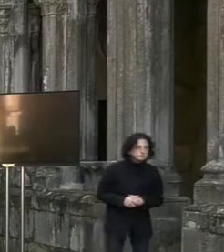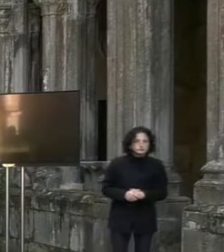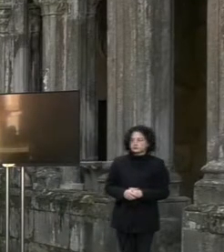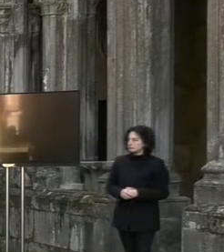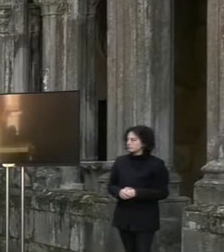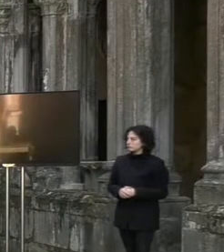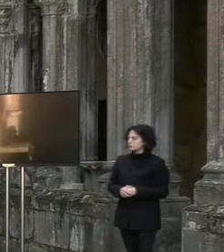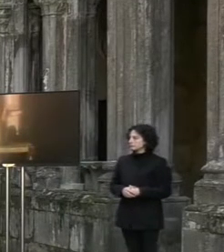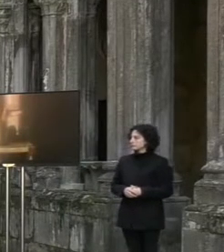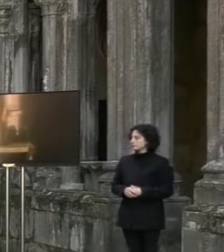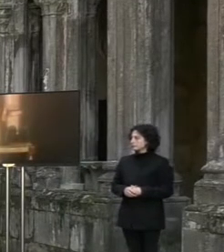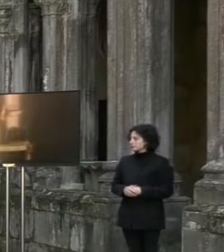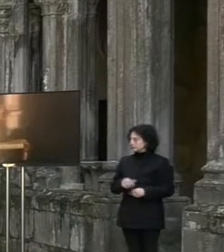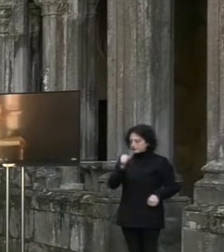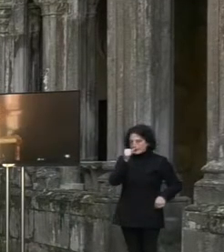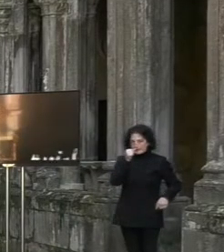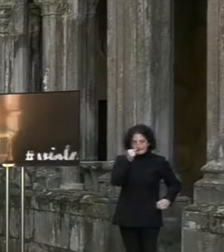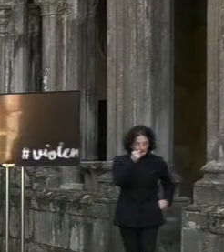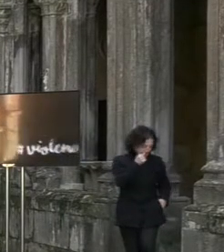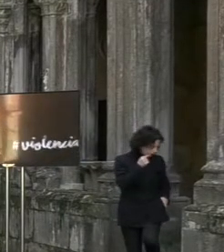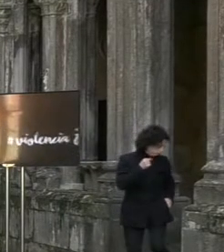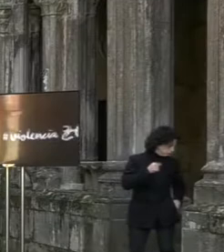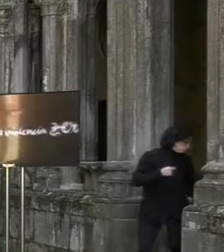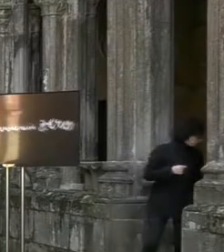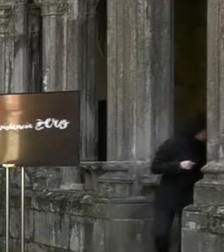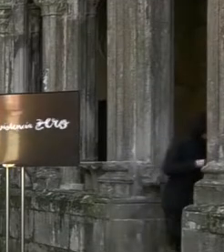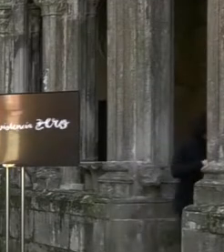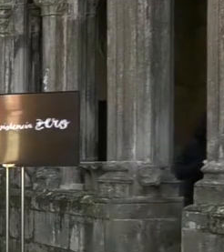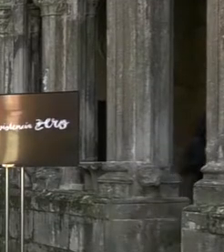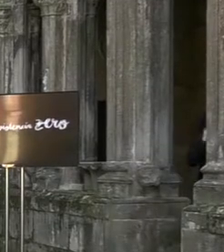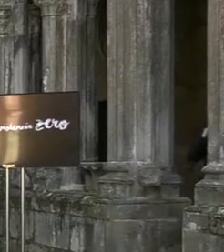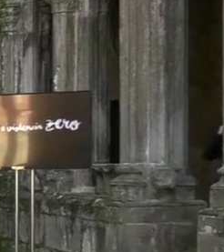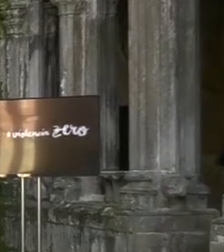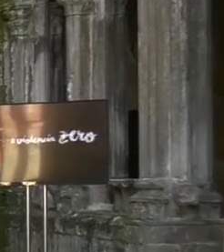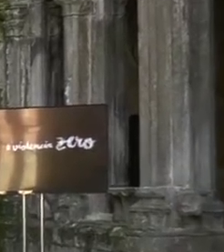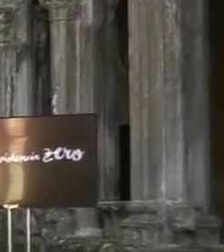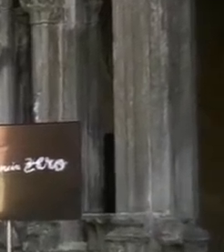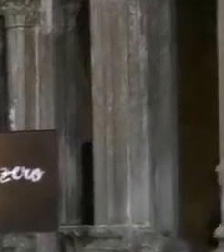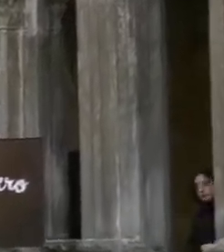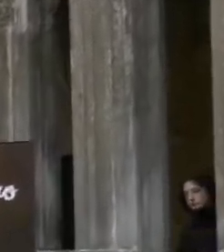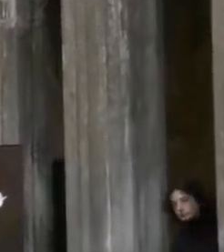Thank you.